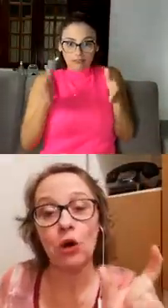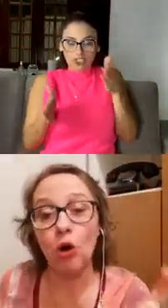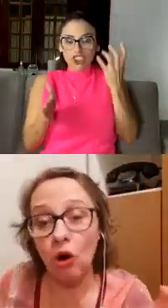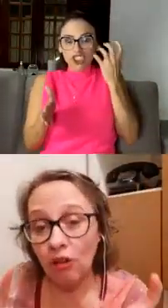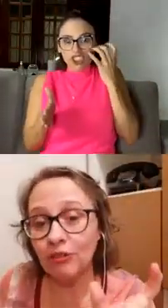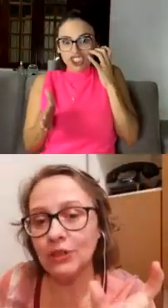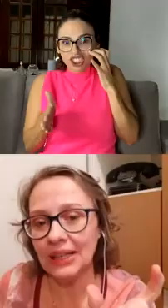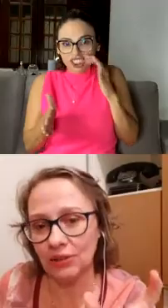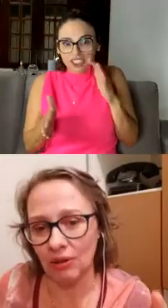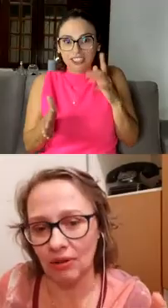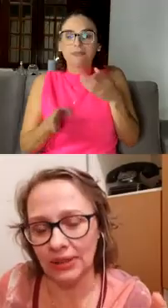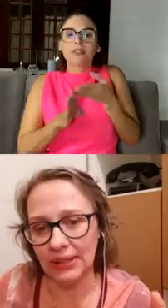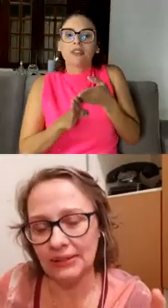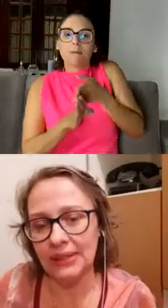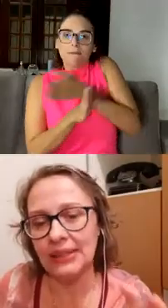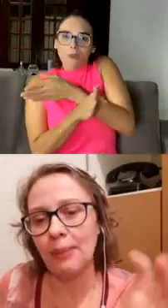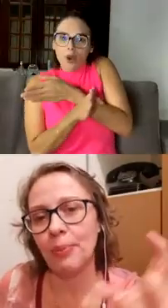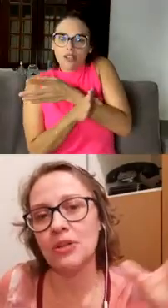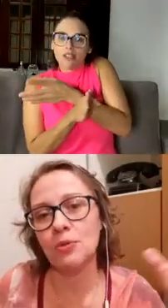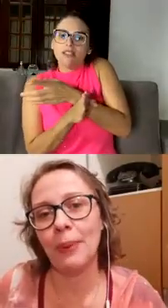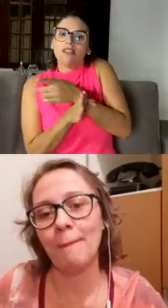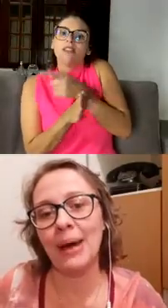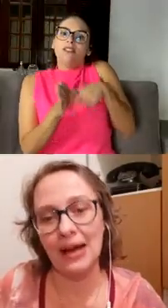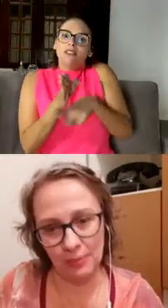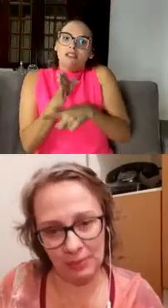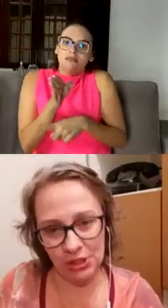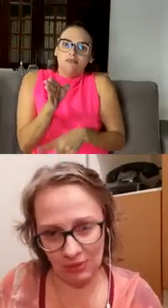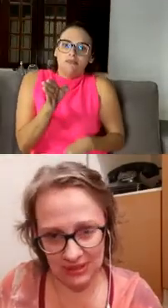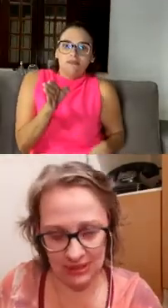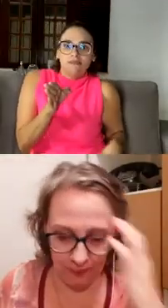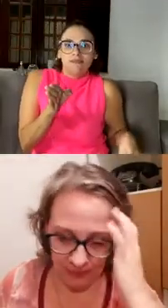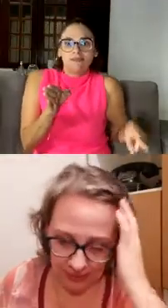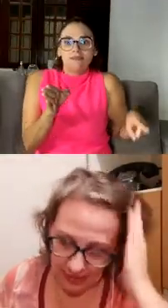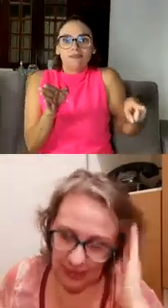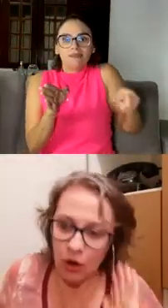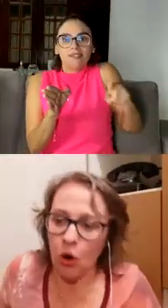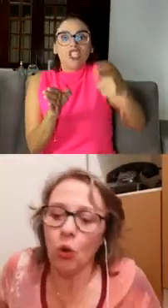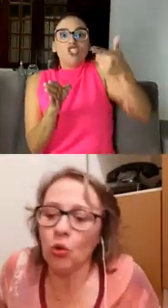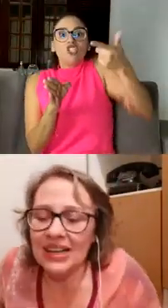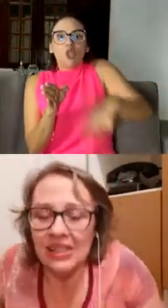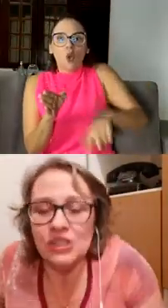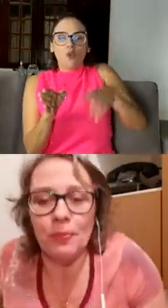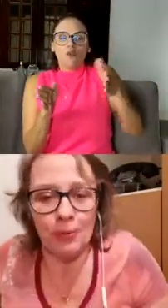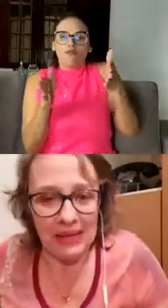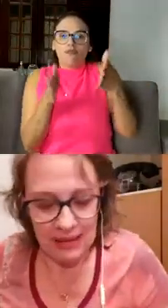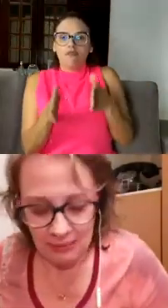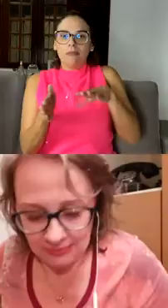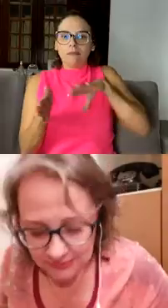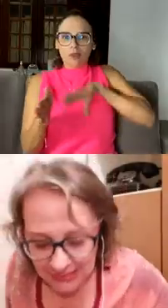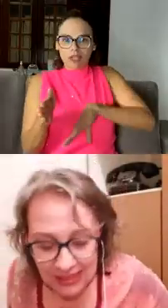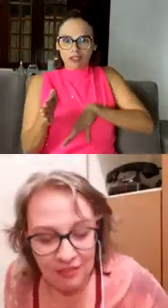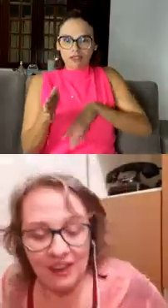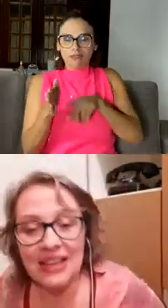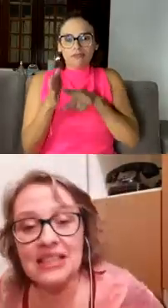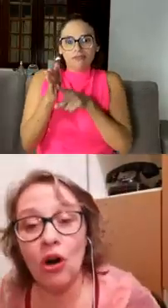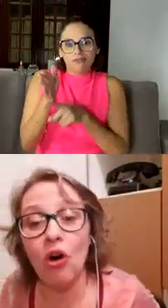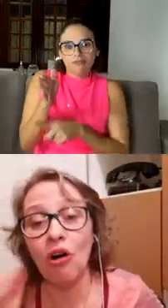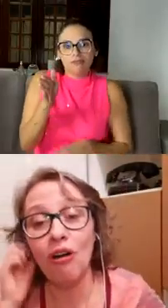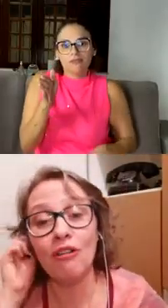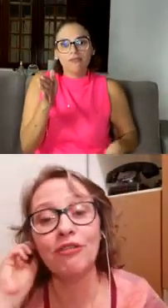fase ovulatória e depois o preparo para a menstruação. O grande problema está na